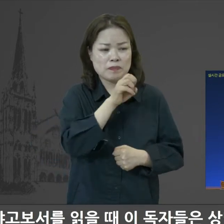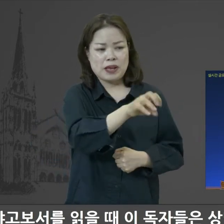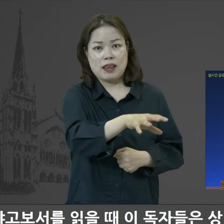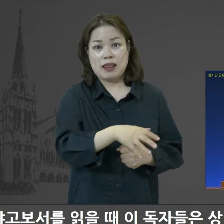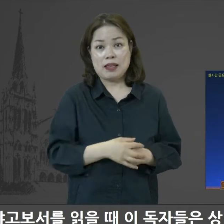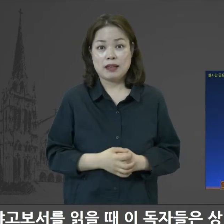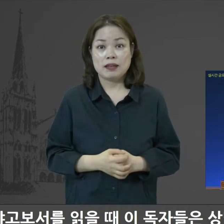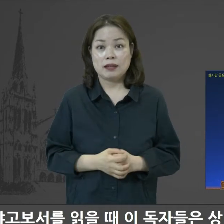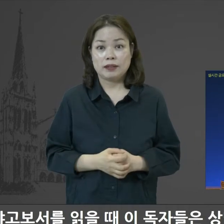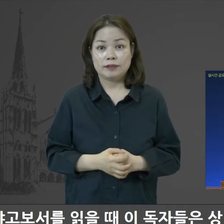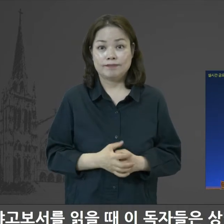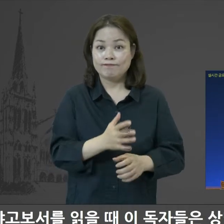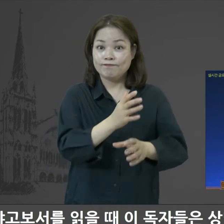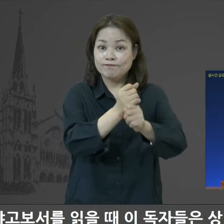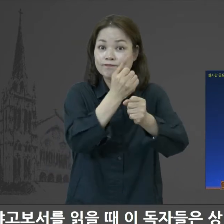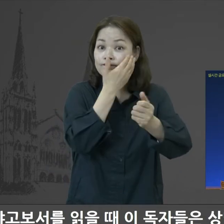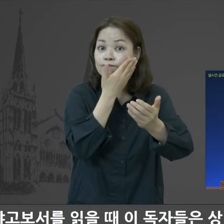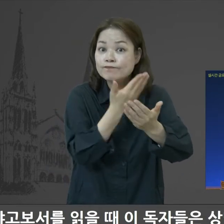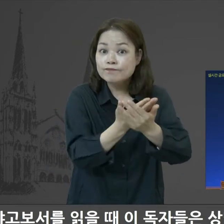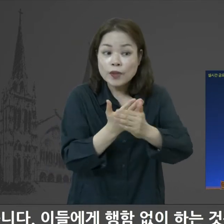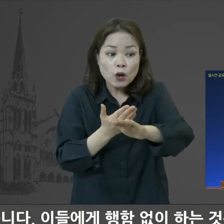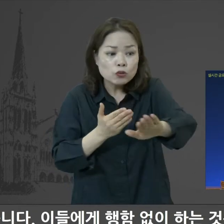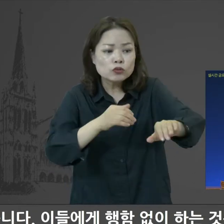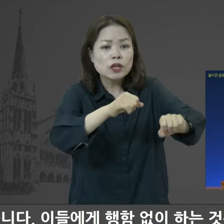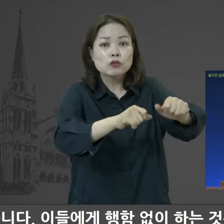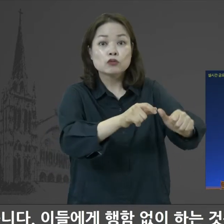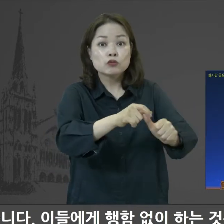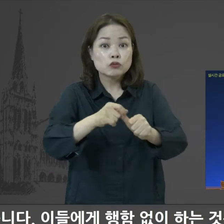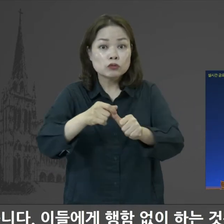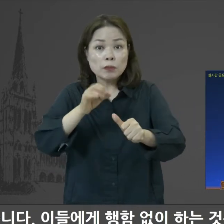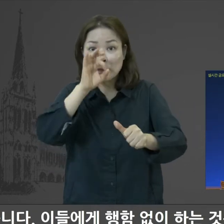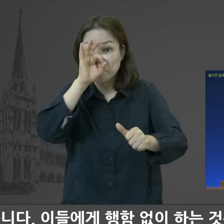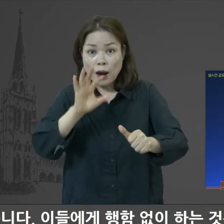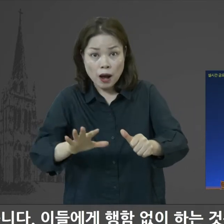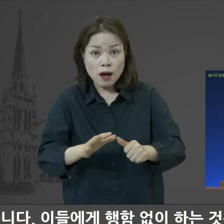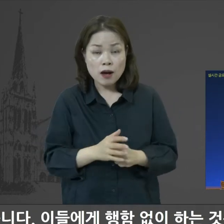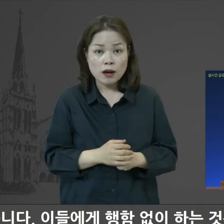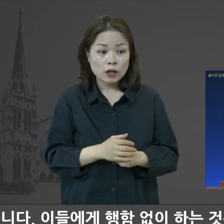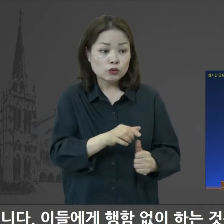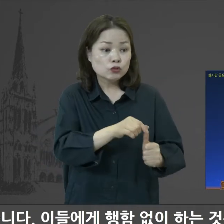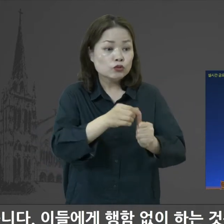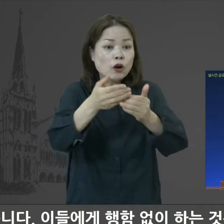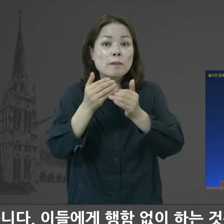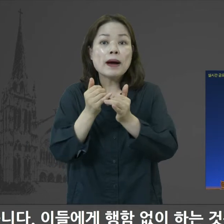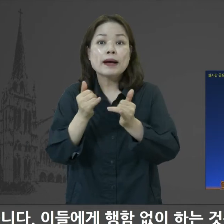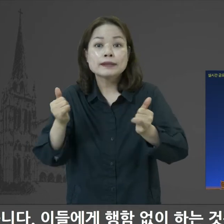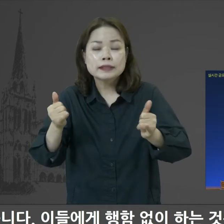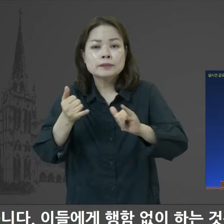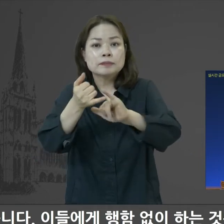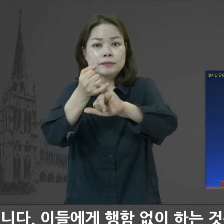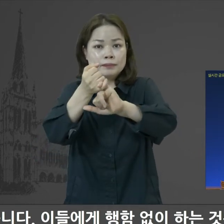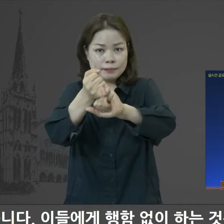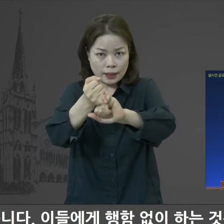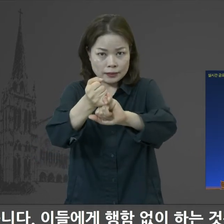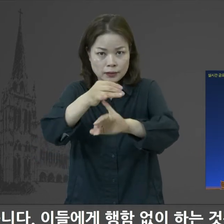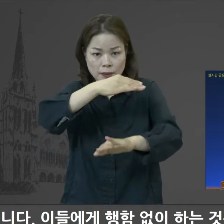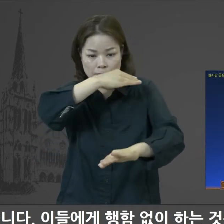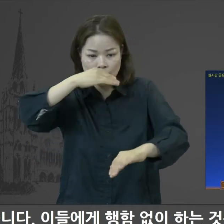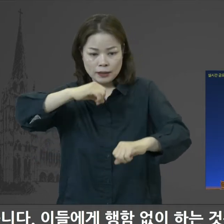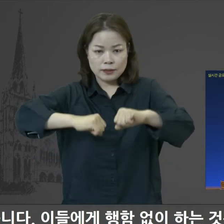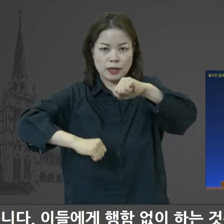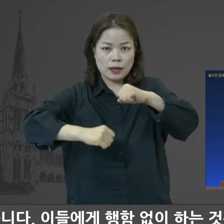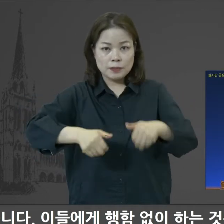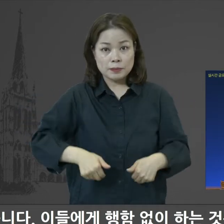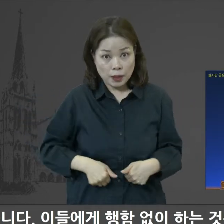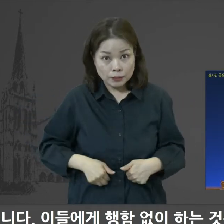자, 요점 정리합니다. 우리가 행함으로 구원받을 수 없습니다. 그런데 구원받은 사람은 반드시 바른 행함이 있어야